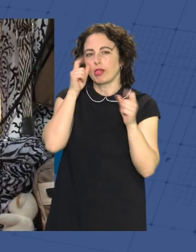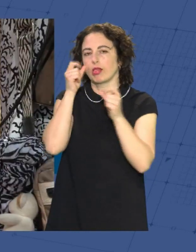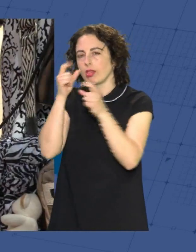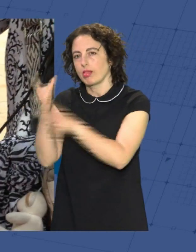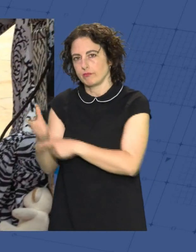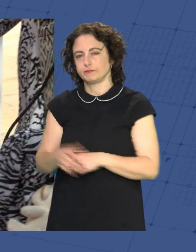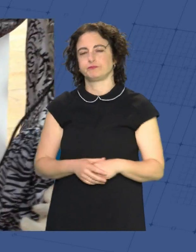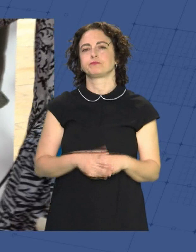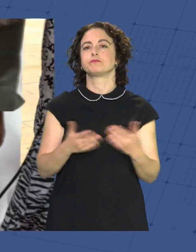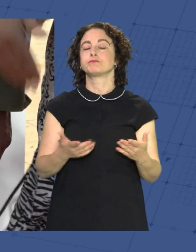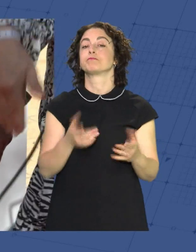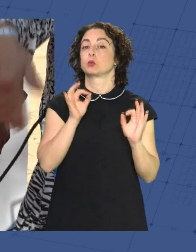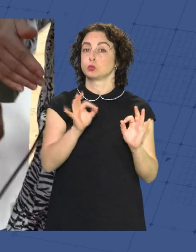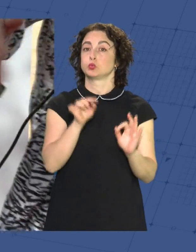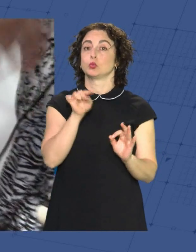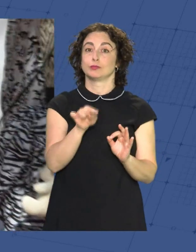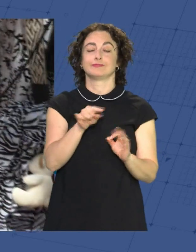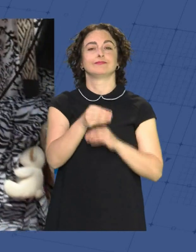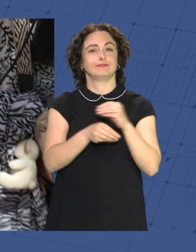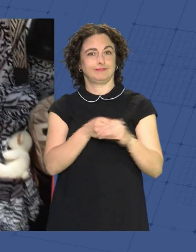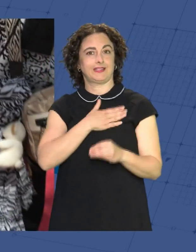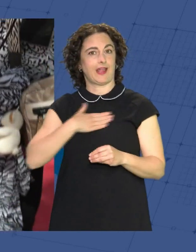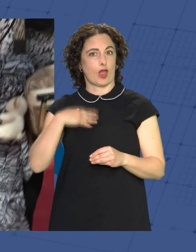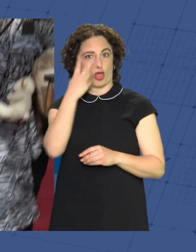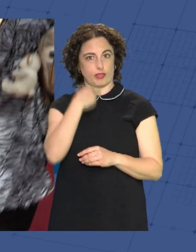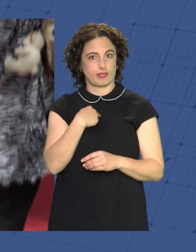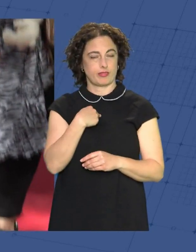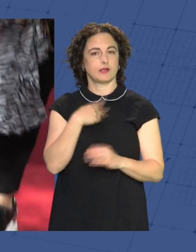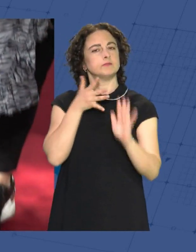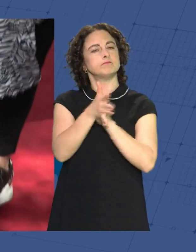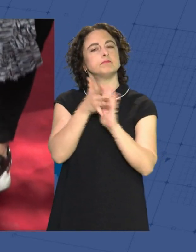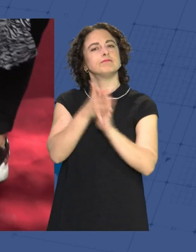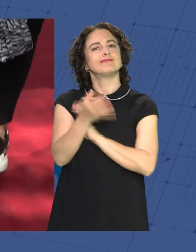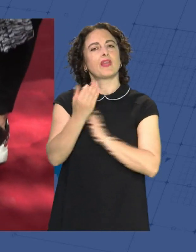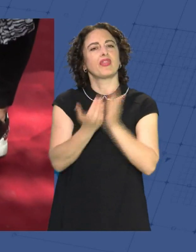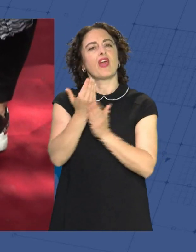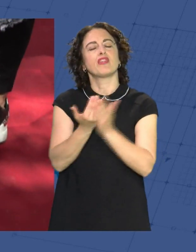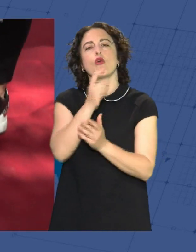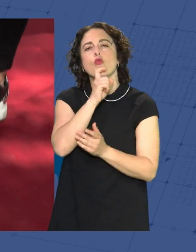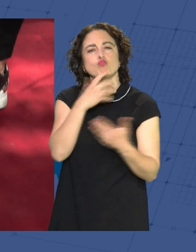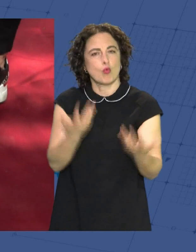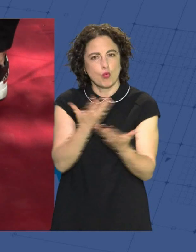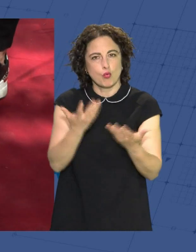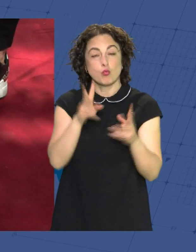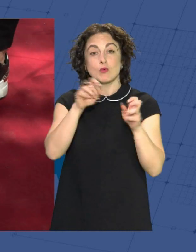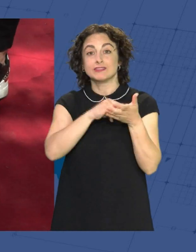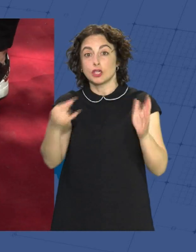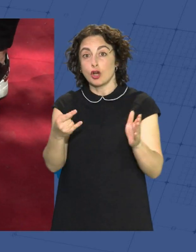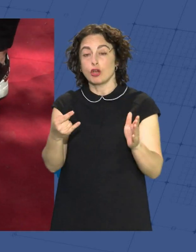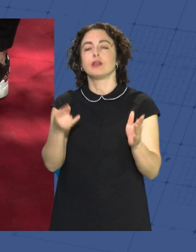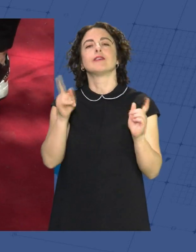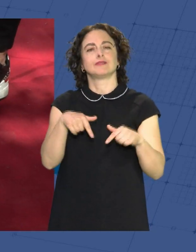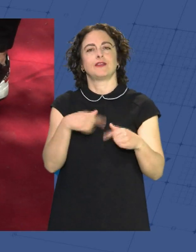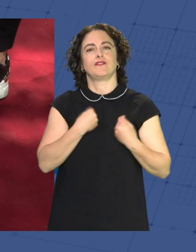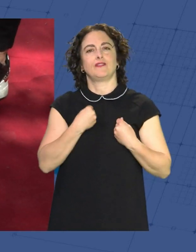historia cambia. Pues precisamente eso es lo que quiere la ONCE, explicar cómo es su día a día y cómo las nuevas tecnologías han